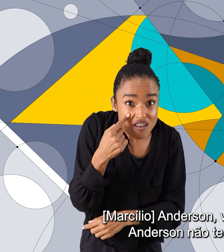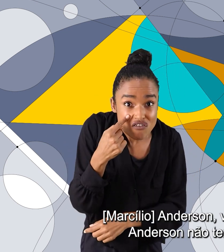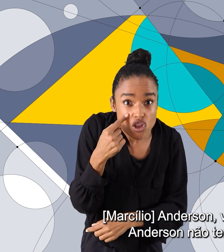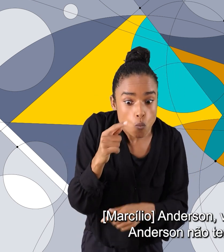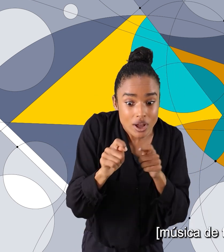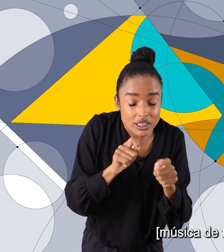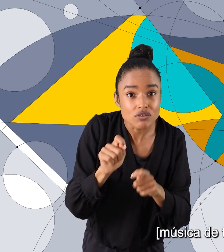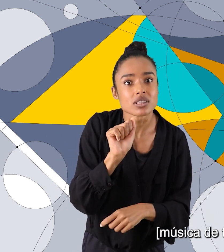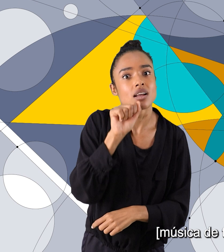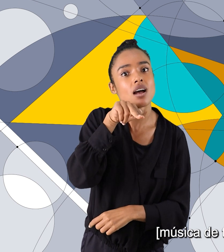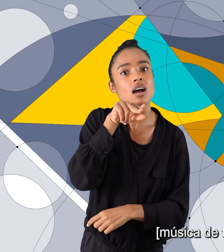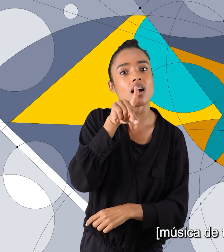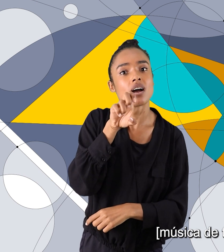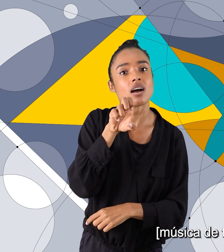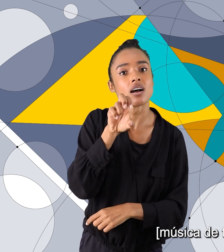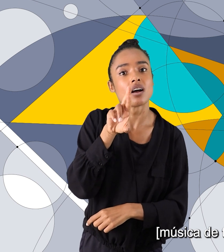tem cicatriz.